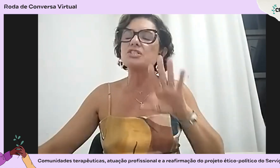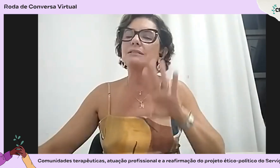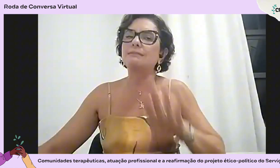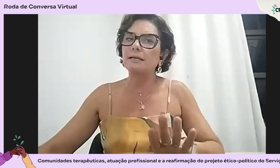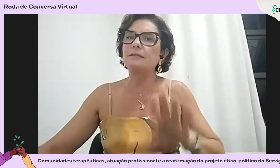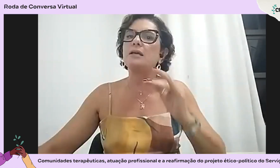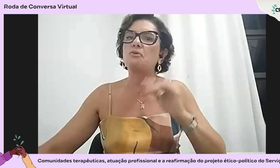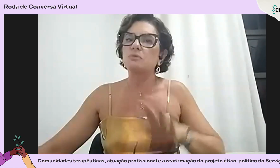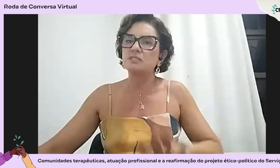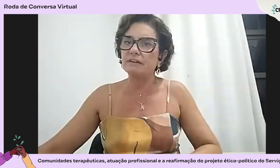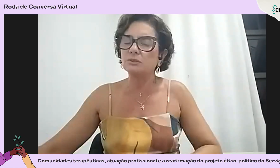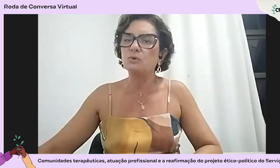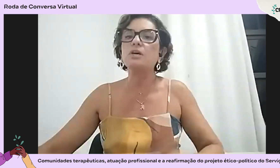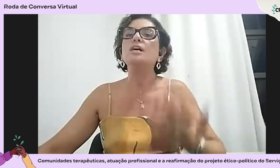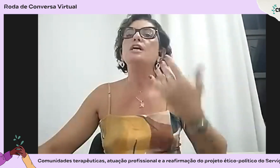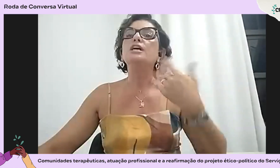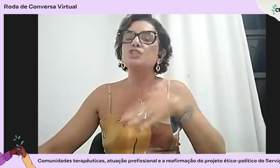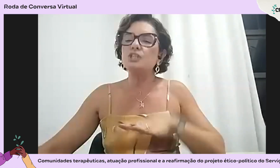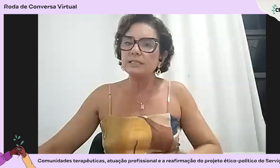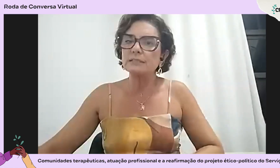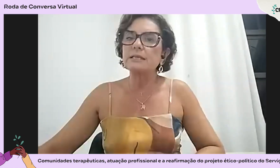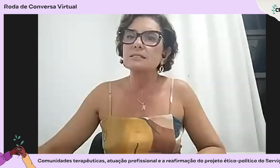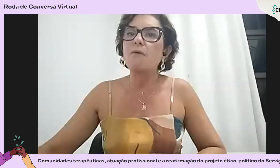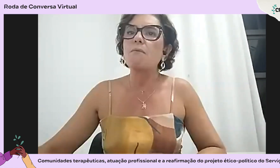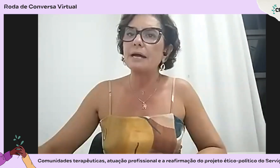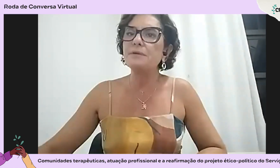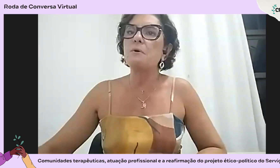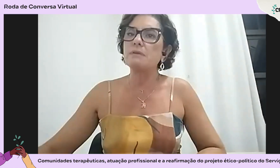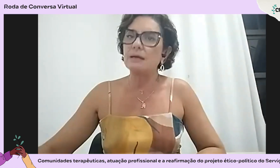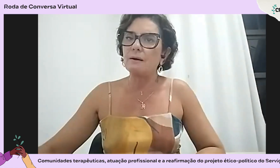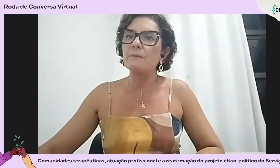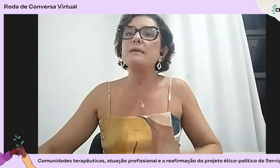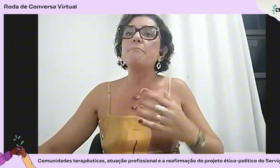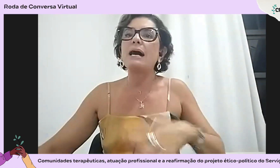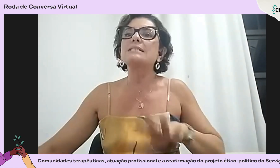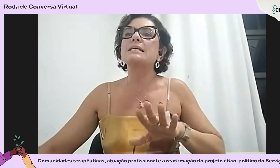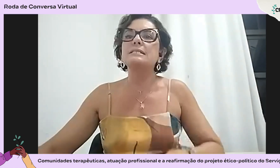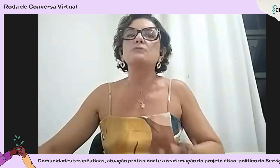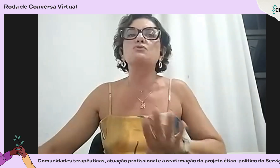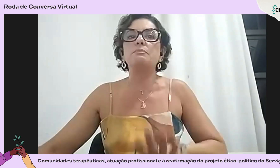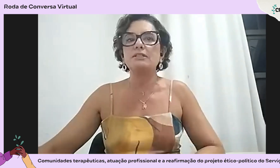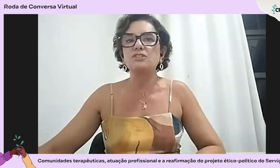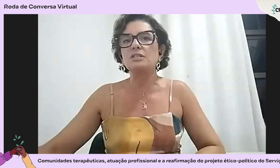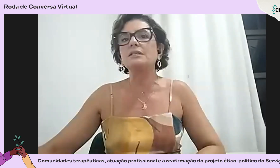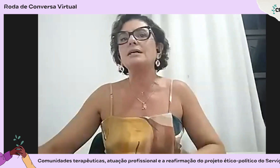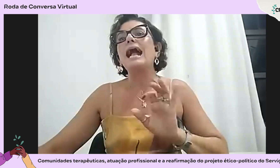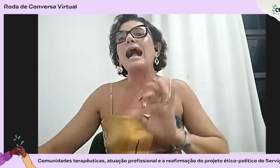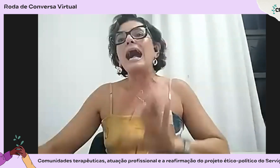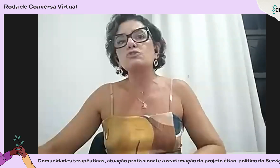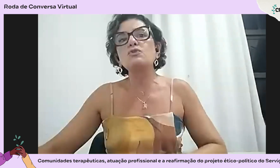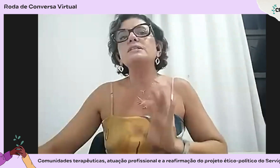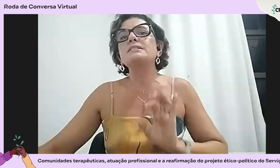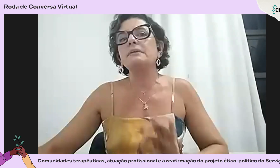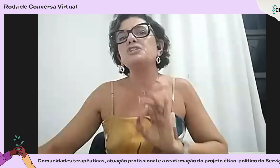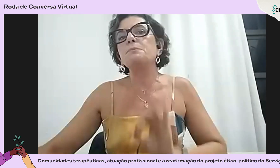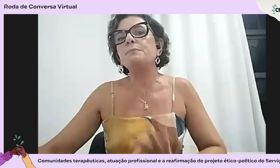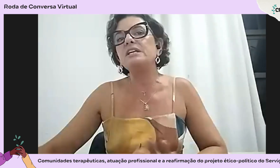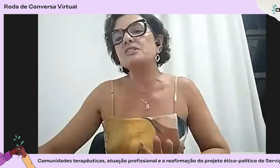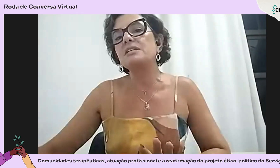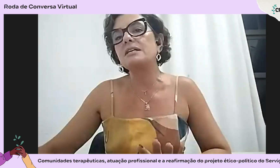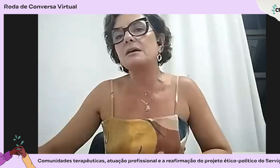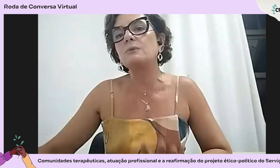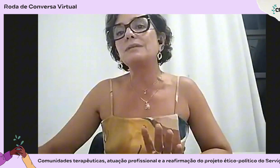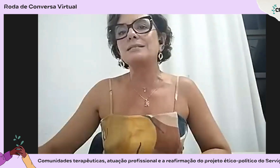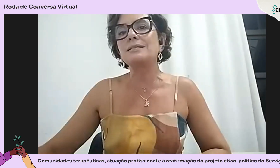um forte ataque neoconservador de orientação manicomial e passa a ser submetida a ações também